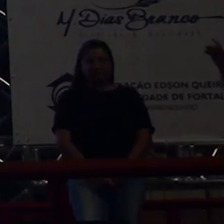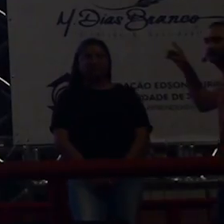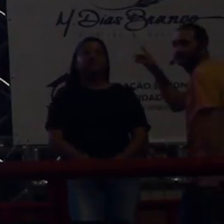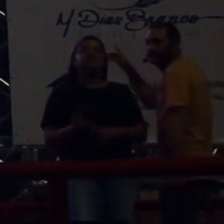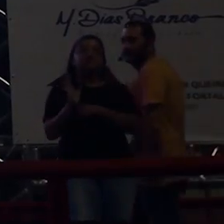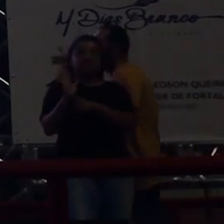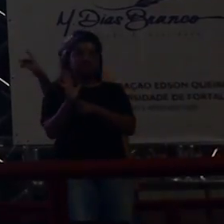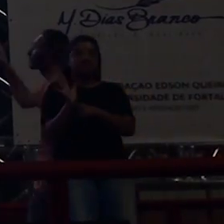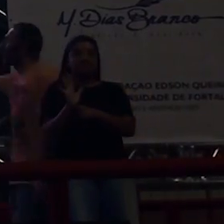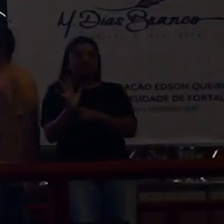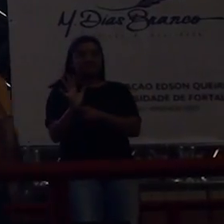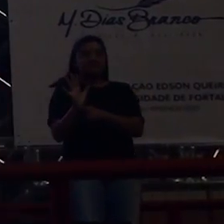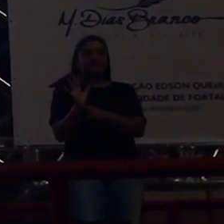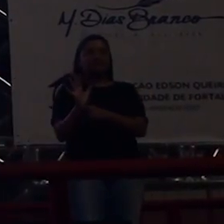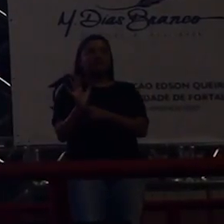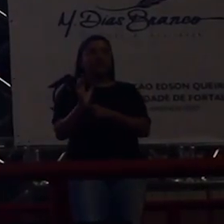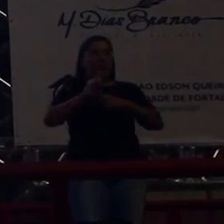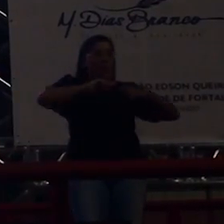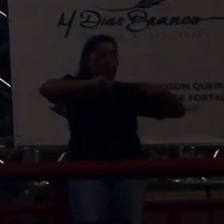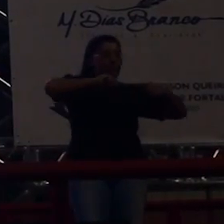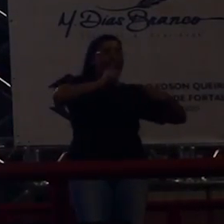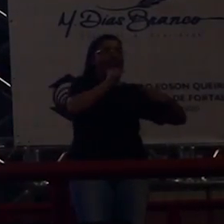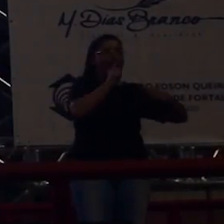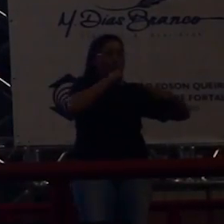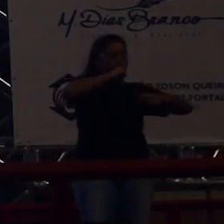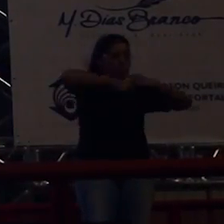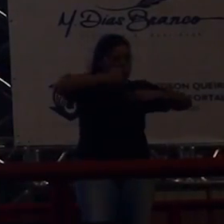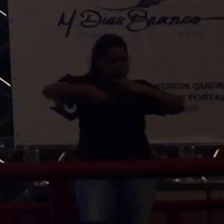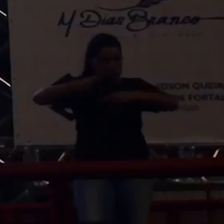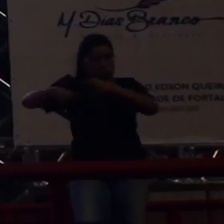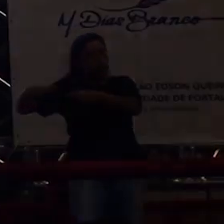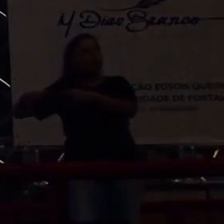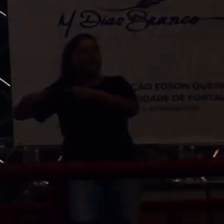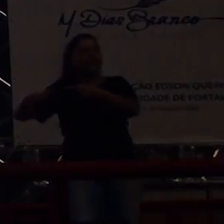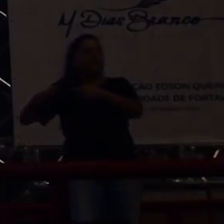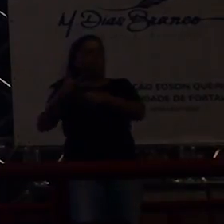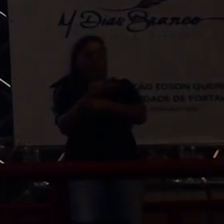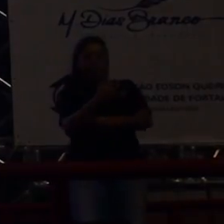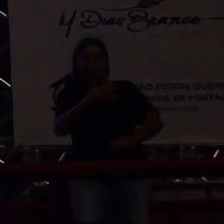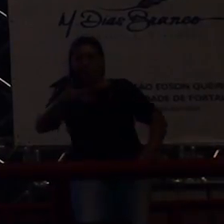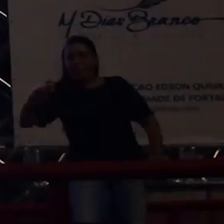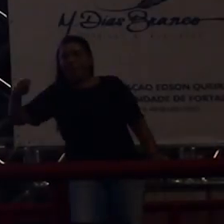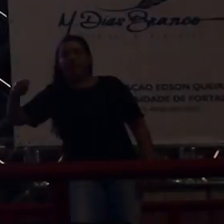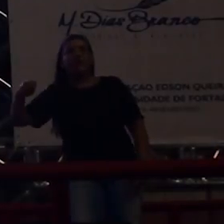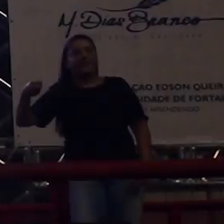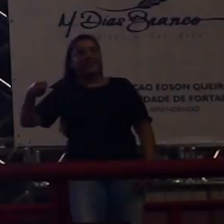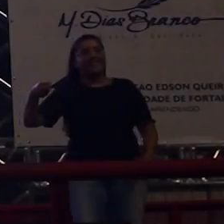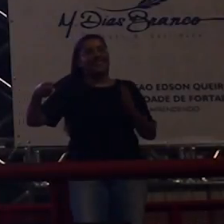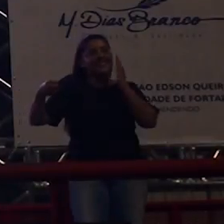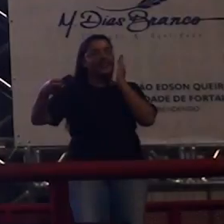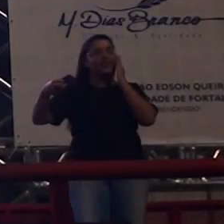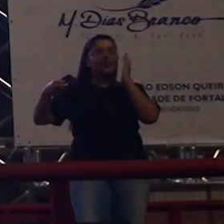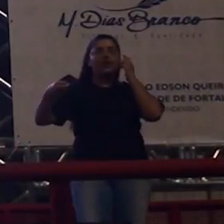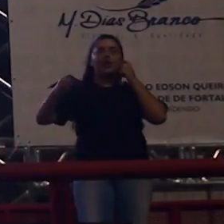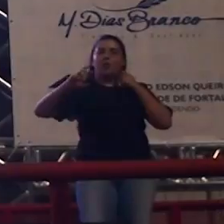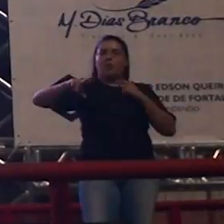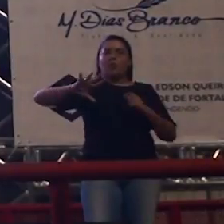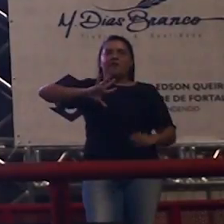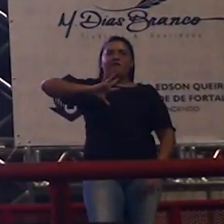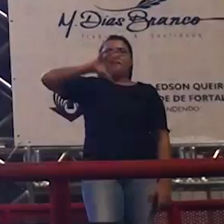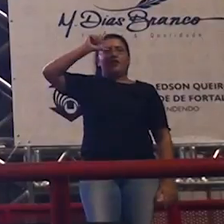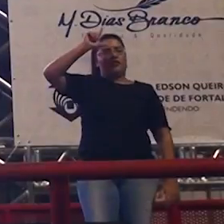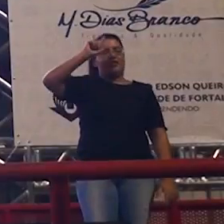Vimos aí? Pessoal, isso aí é uma corrente marítima. Essa que a tartaruga entrou era uma corrente marítima. Claro que não é nessa